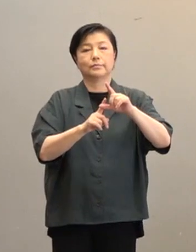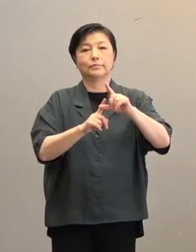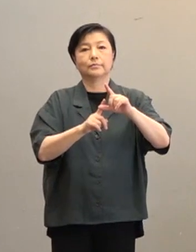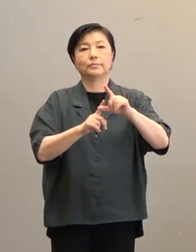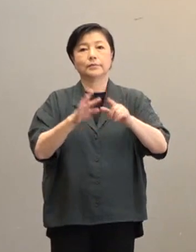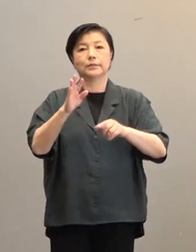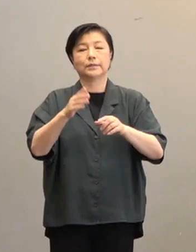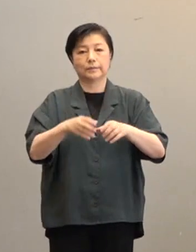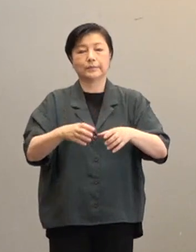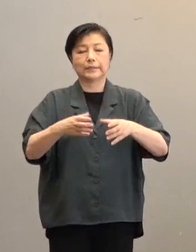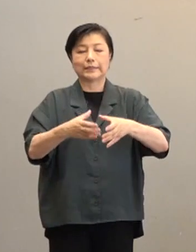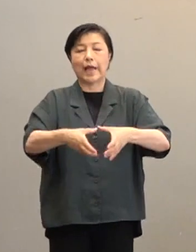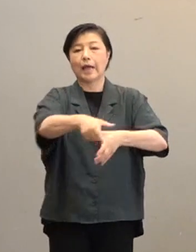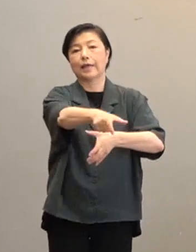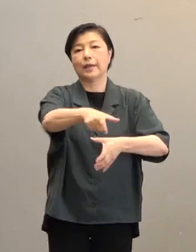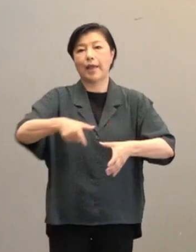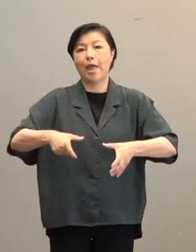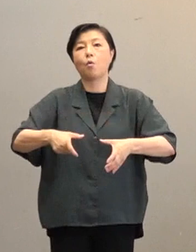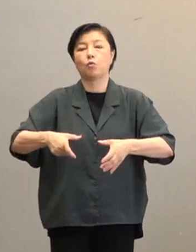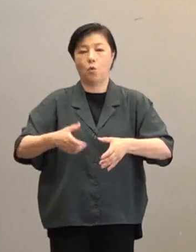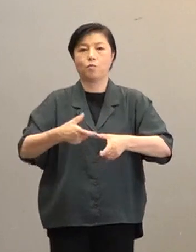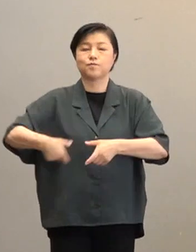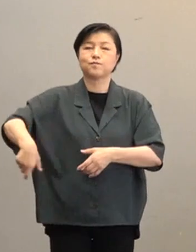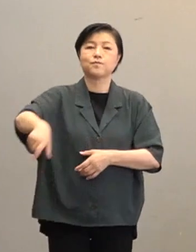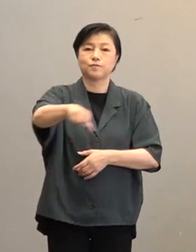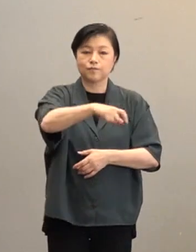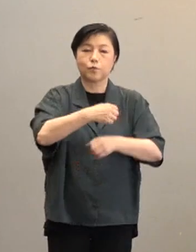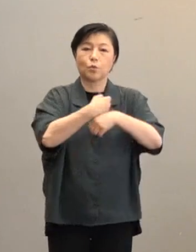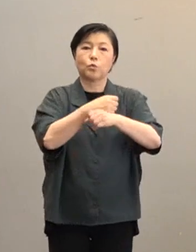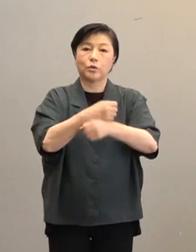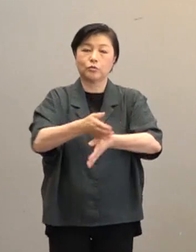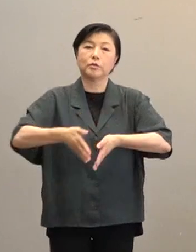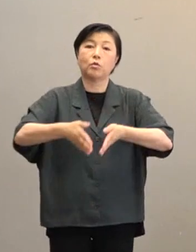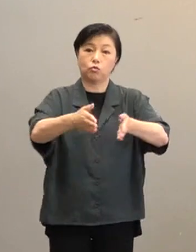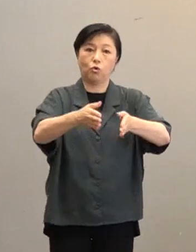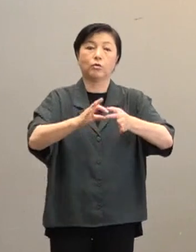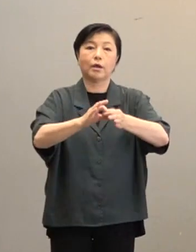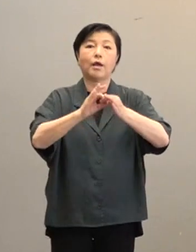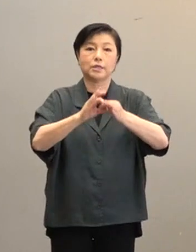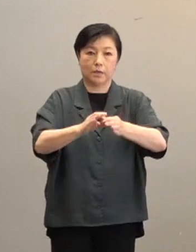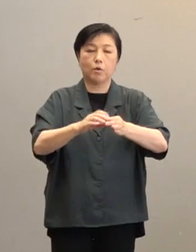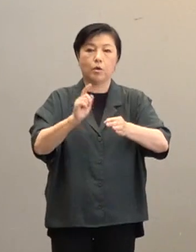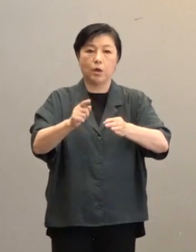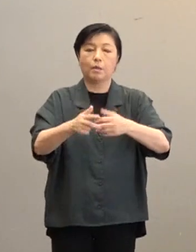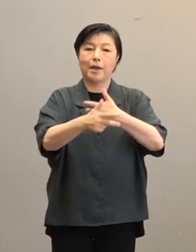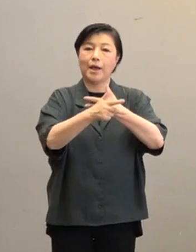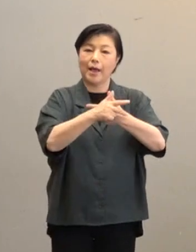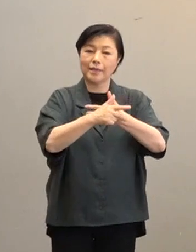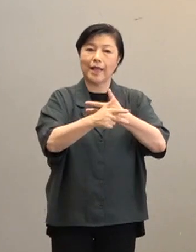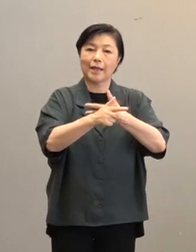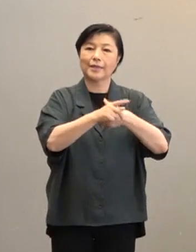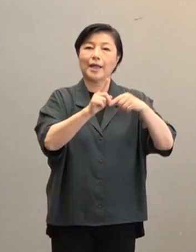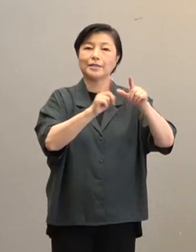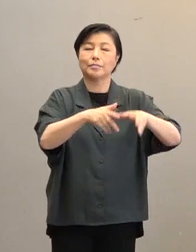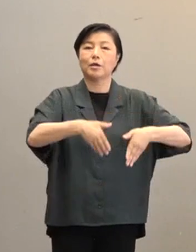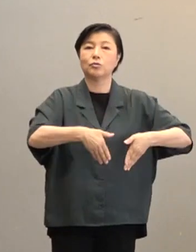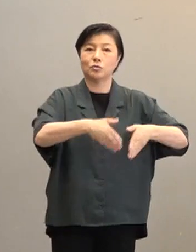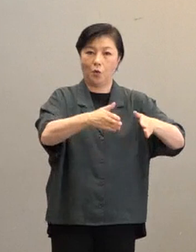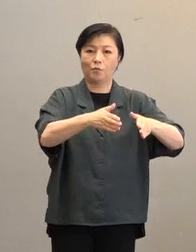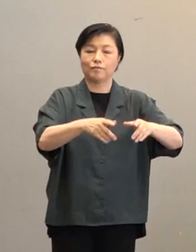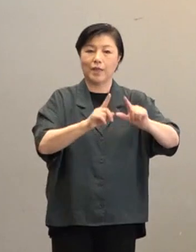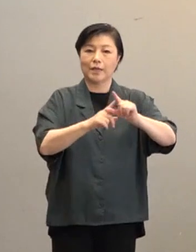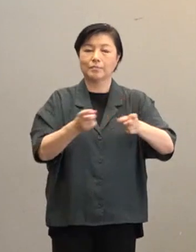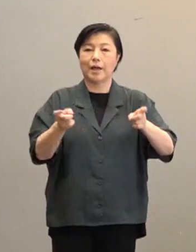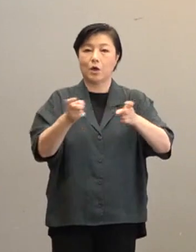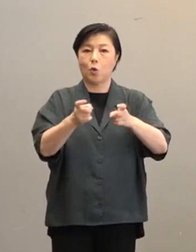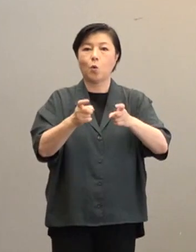6年度末を目指して全線開通を目指して取り組みが進んでますし、それ以外にも北千葉道路であったり、千葉港の機能強化、